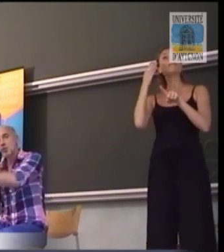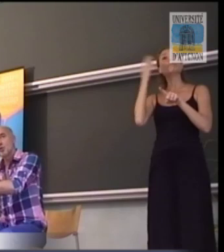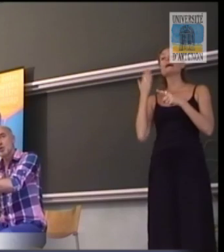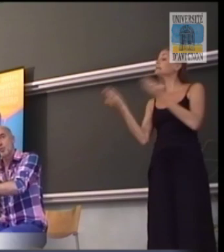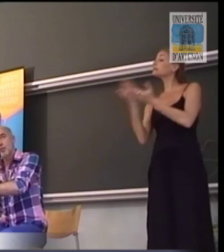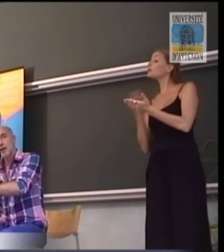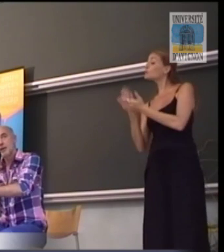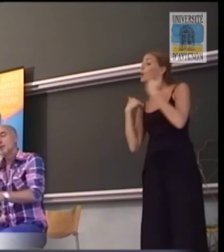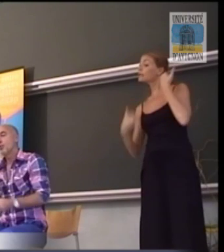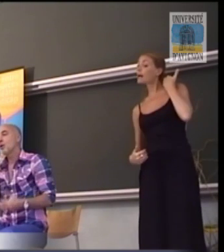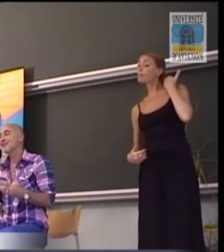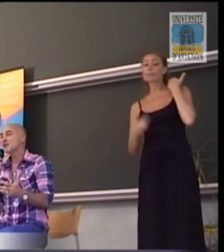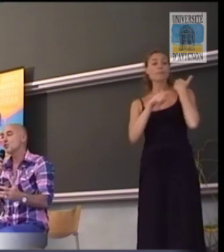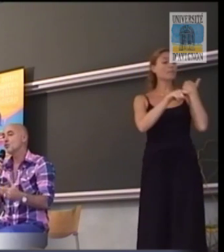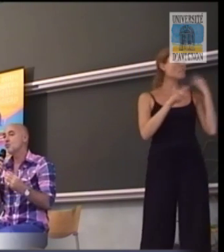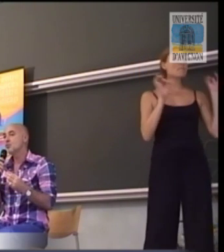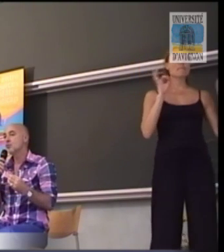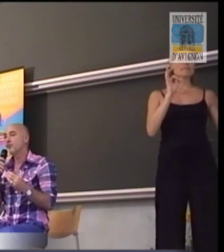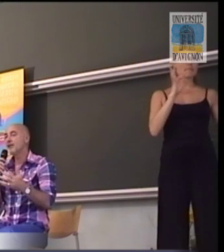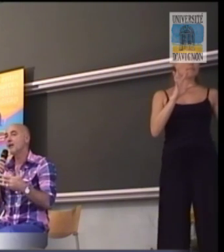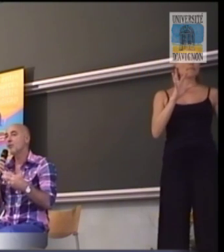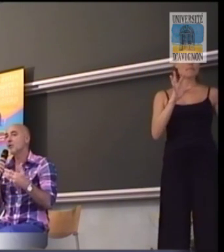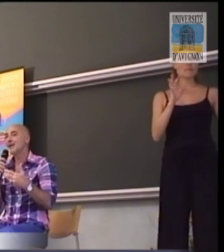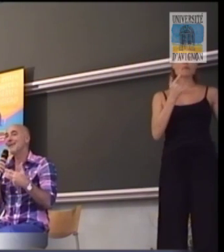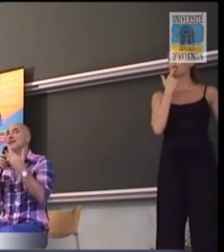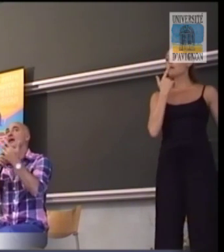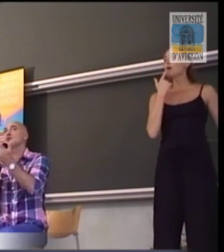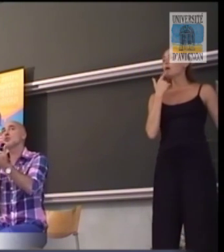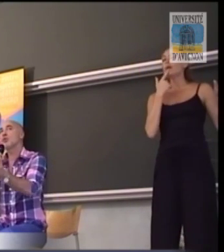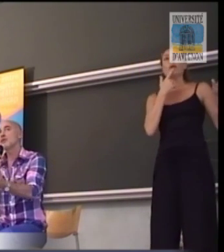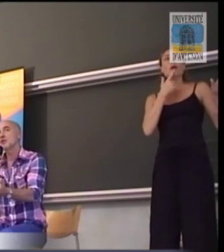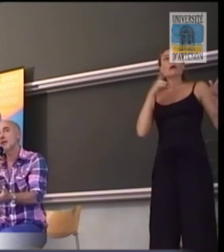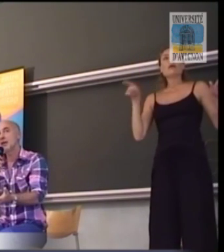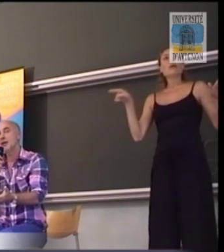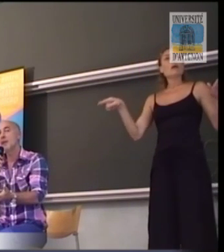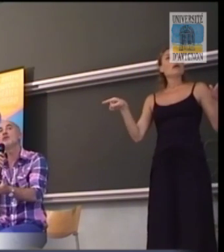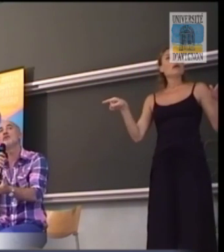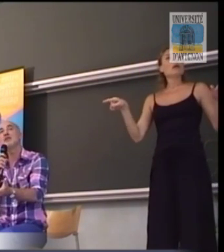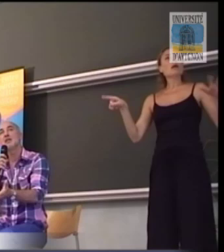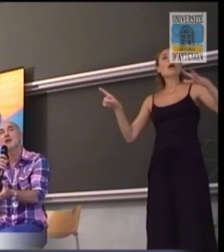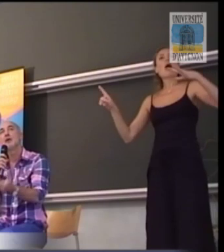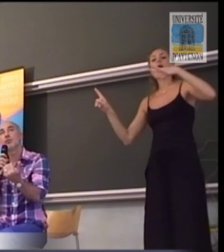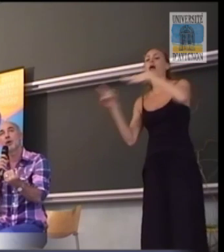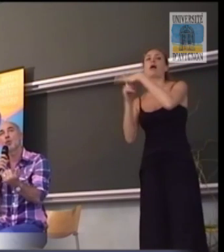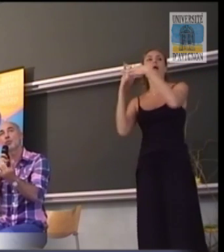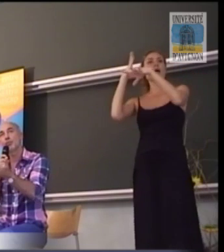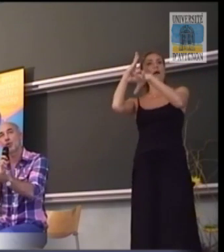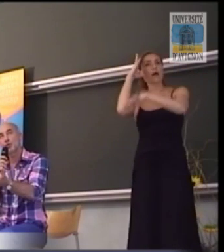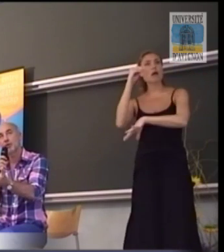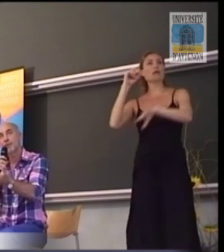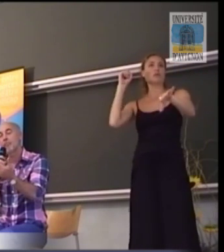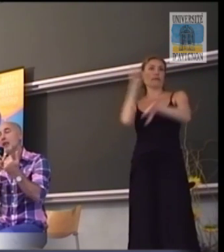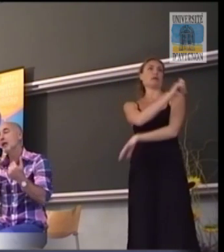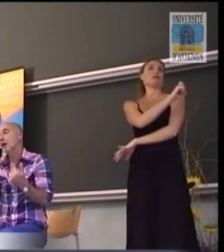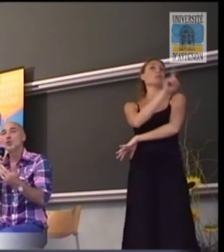les autres ne le sont pas, pourquoi d'un seul coup, finalement, l'intégration professionnelle est plus difficile pour un groupe que pour